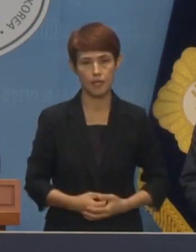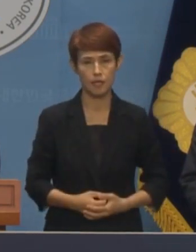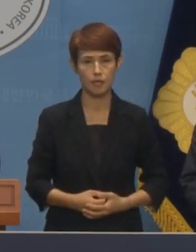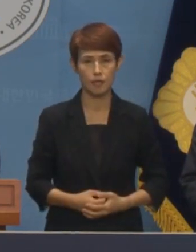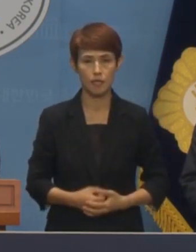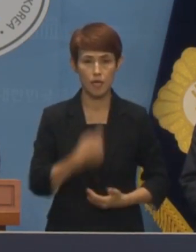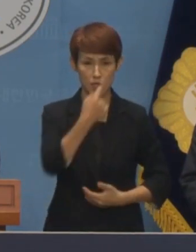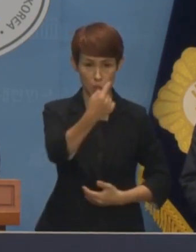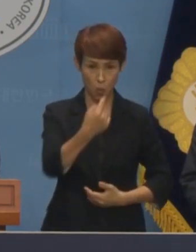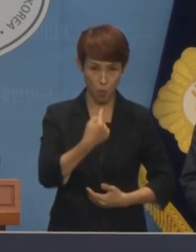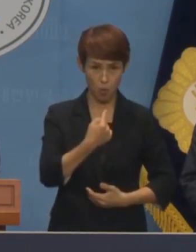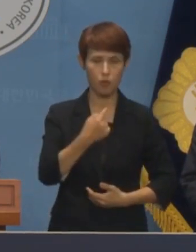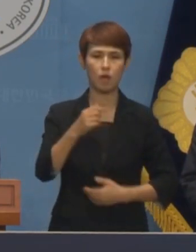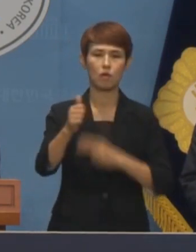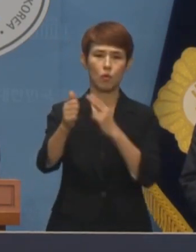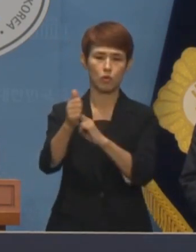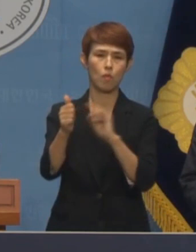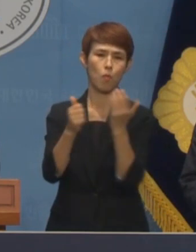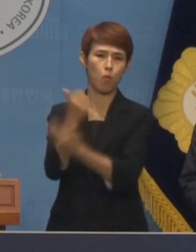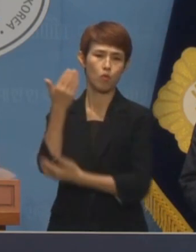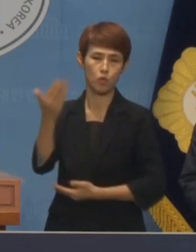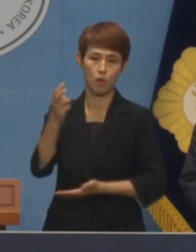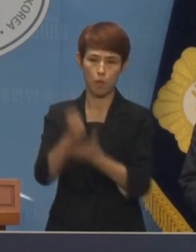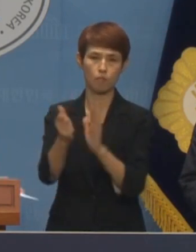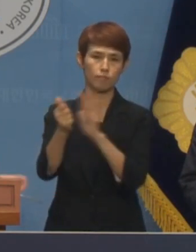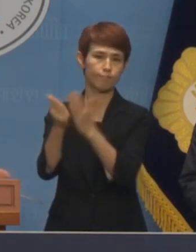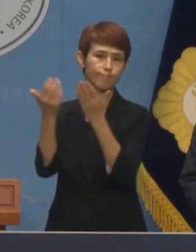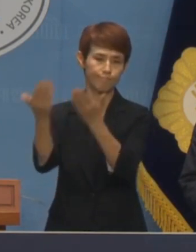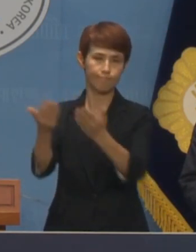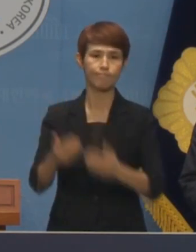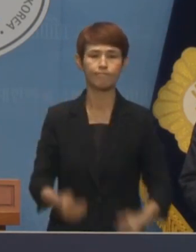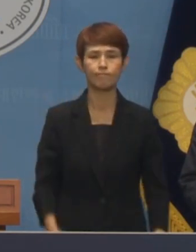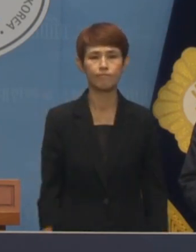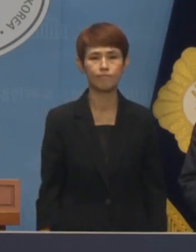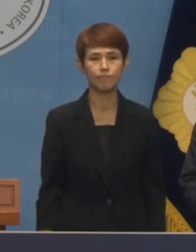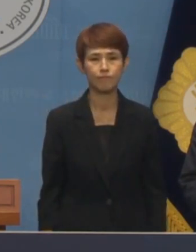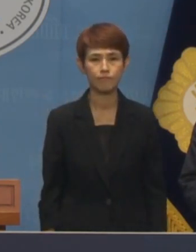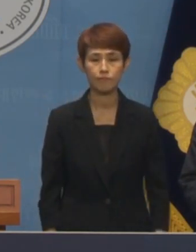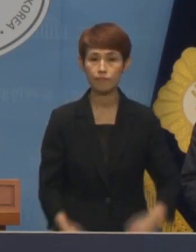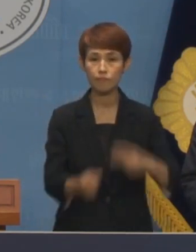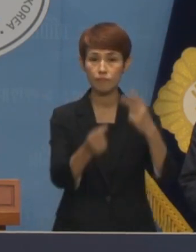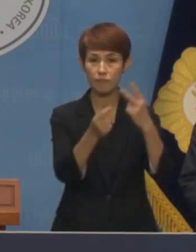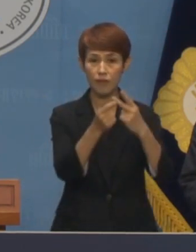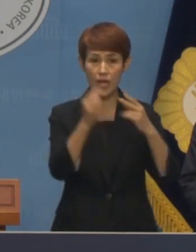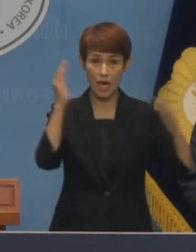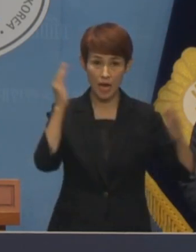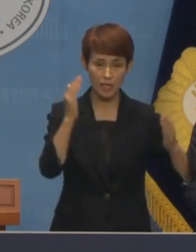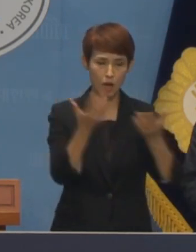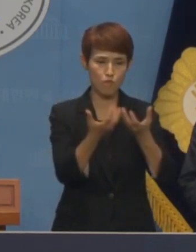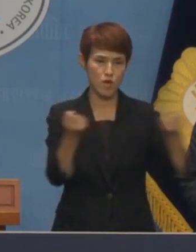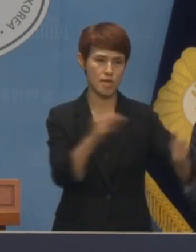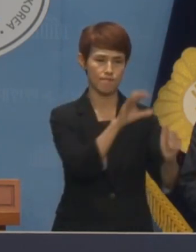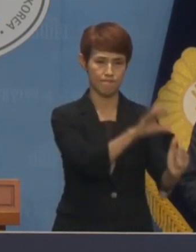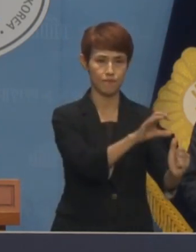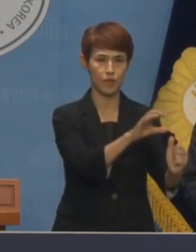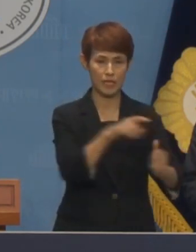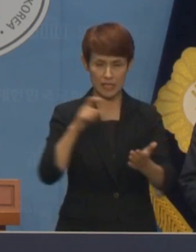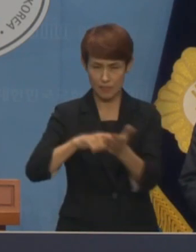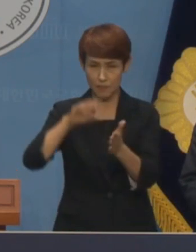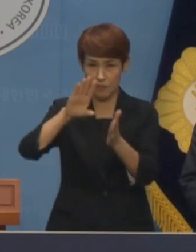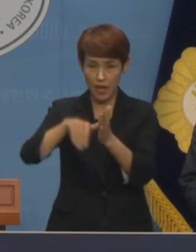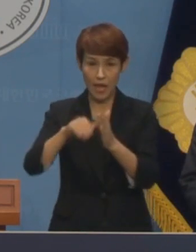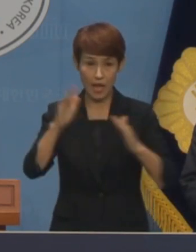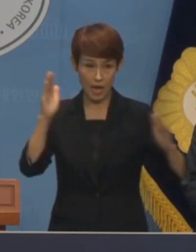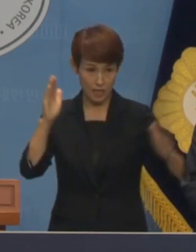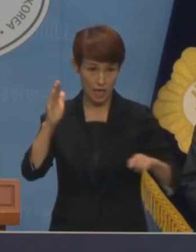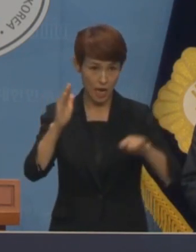교원을 보호하고 법률적으로 지원하는 내용도 담았습니다. 둘째, 학생 분리 조치와 긴급 상황 시 학생에